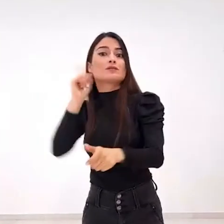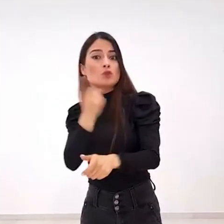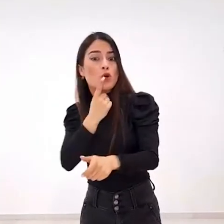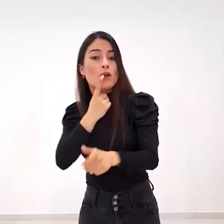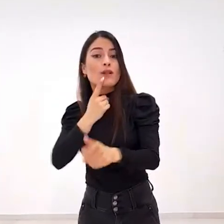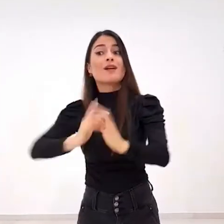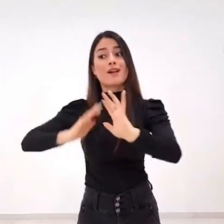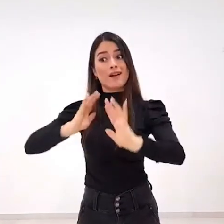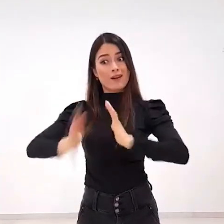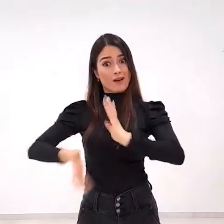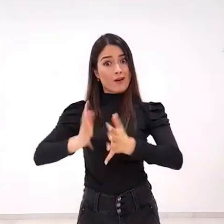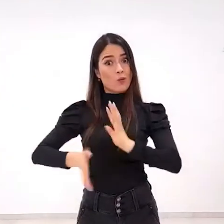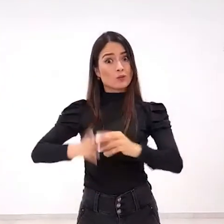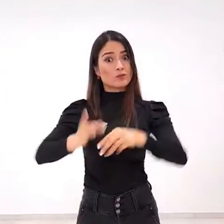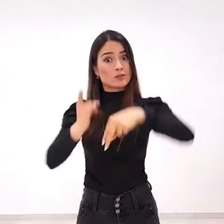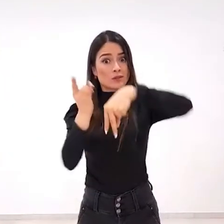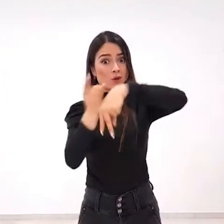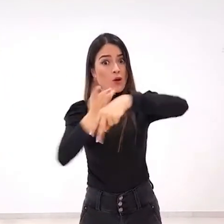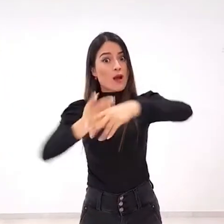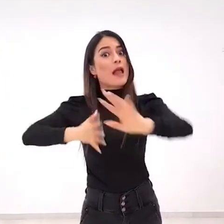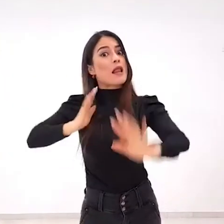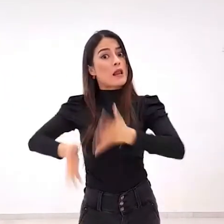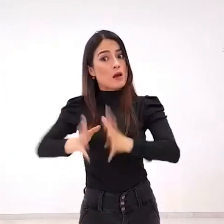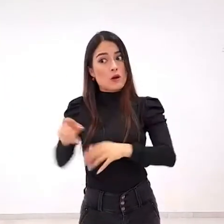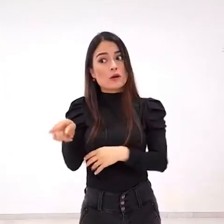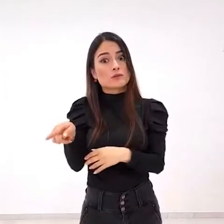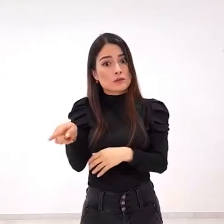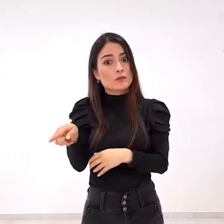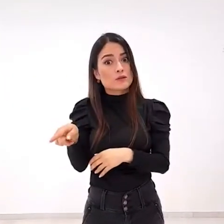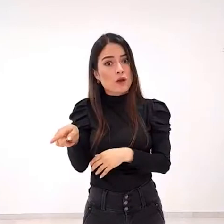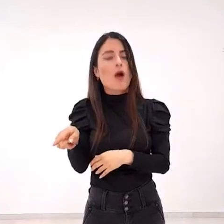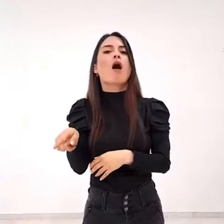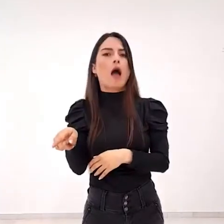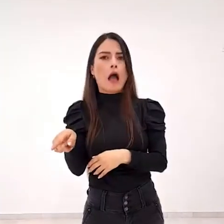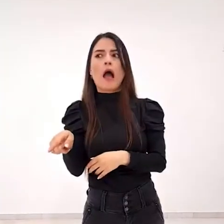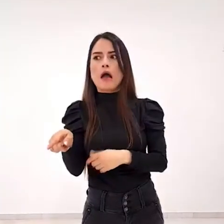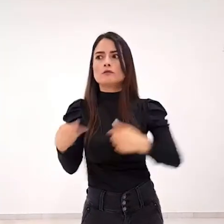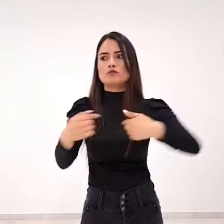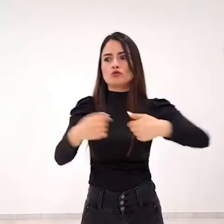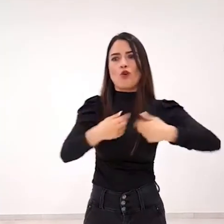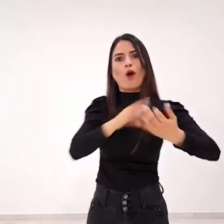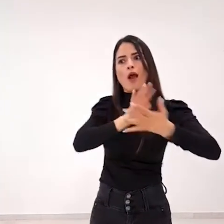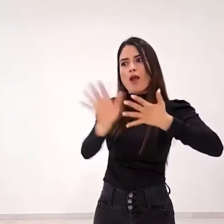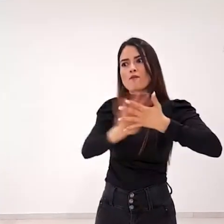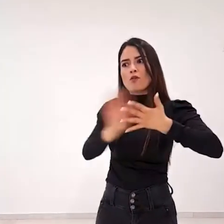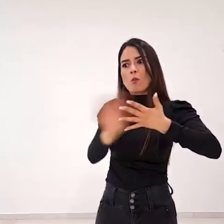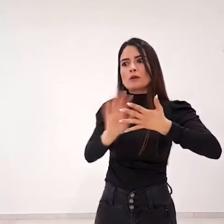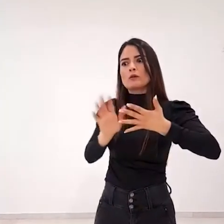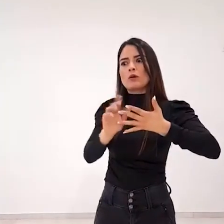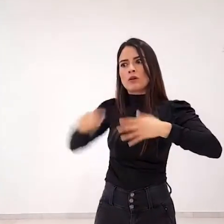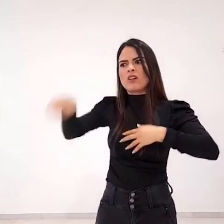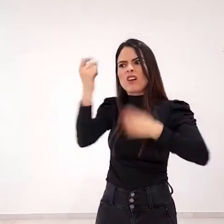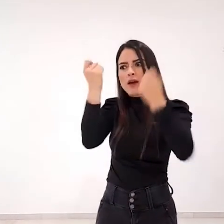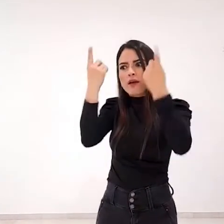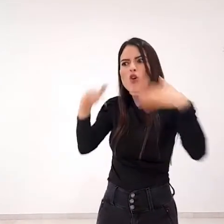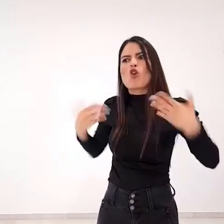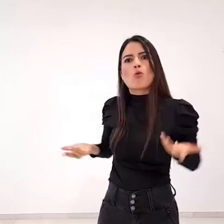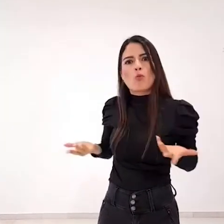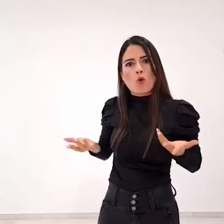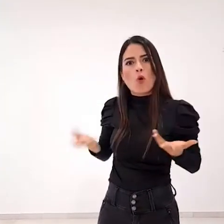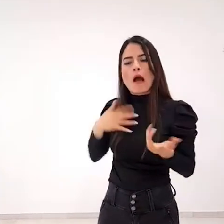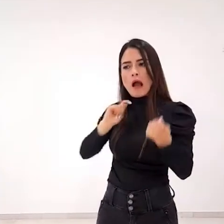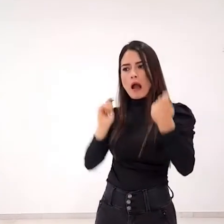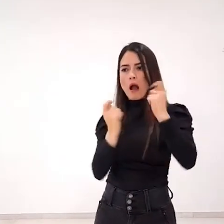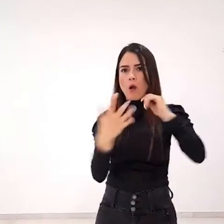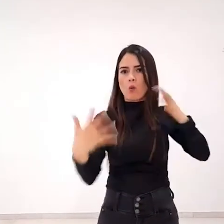puedan la información que quieren brindar y adicionalmente poder vivir